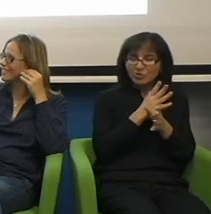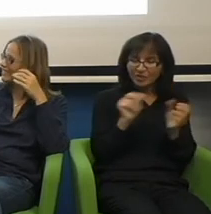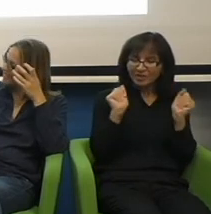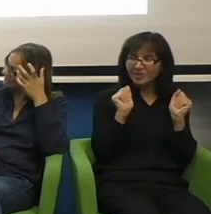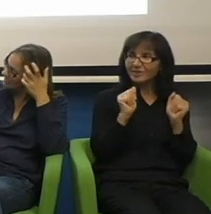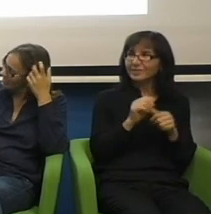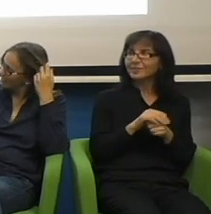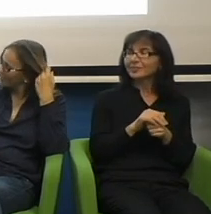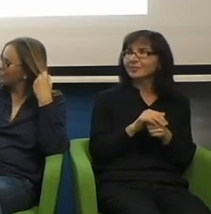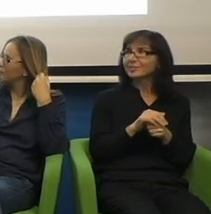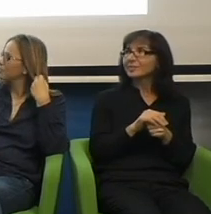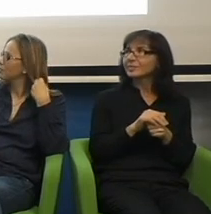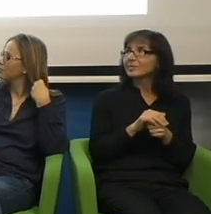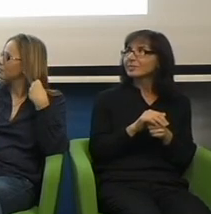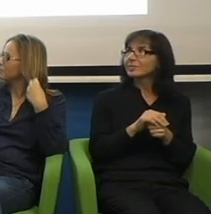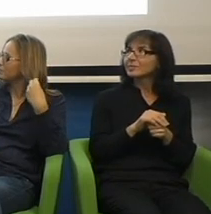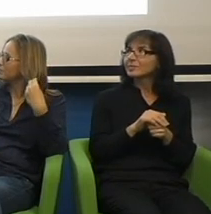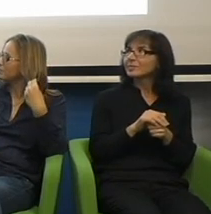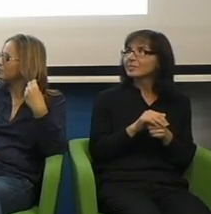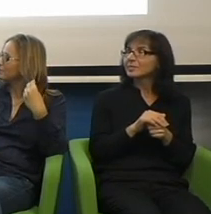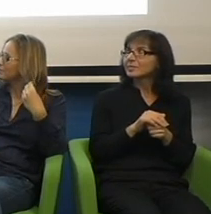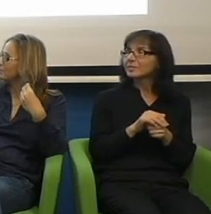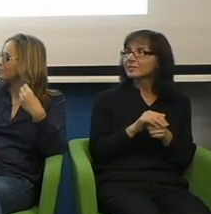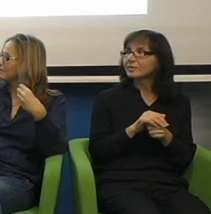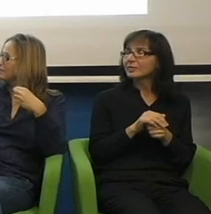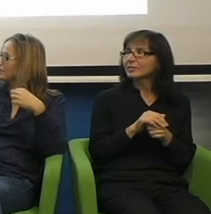fiction. Dobrze, znaczy no...